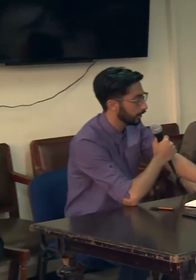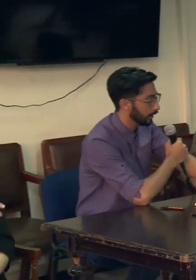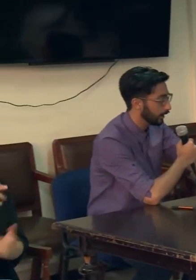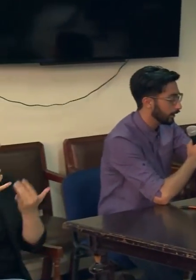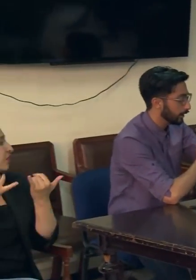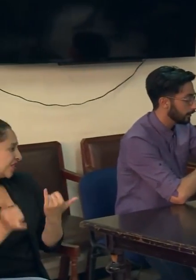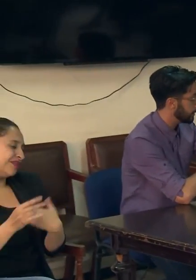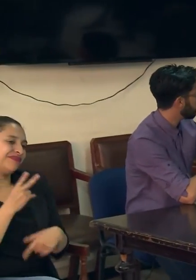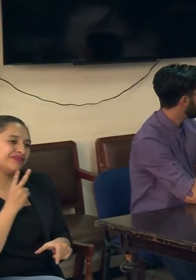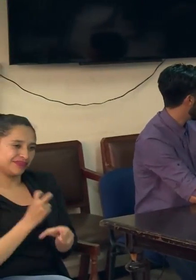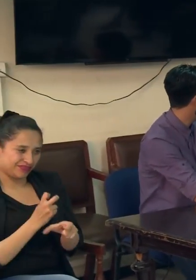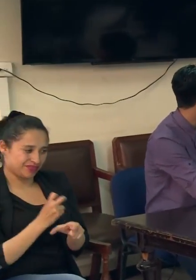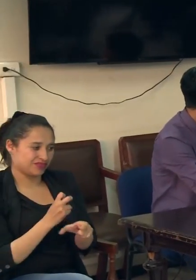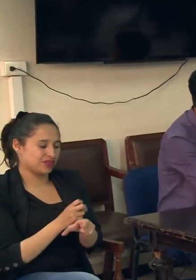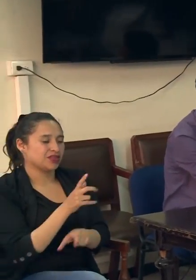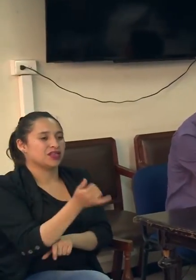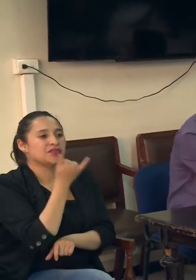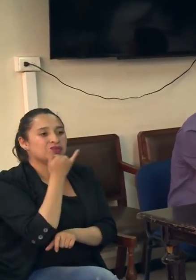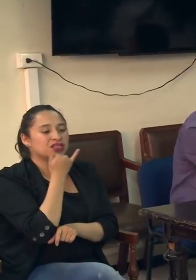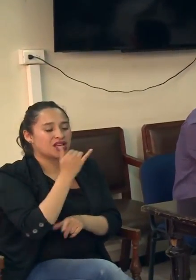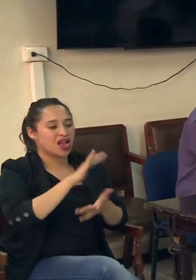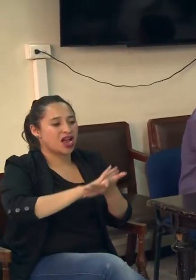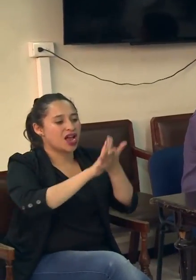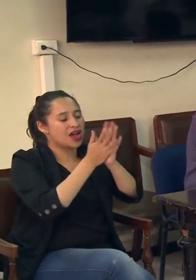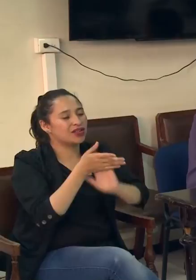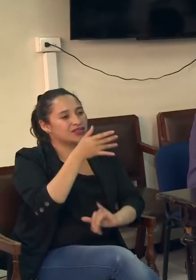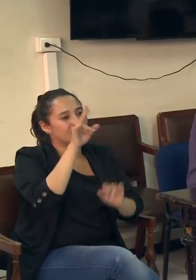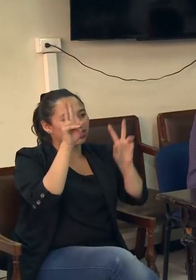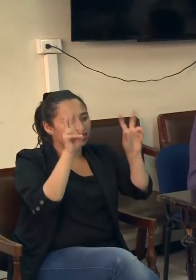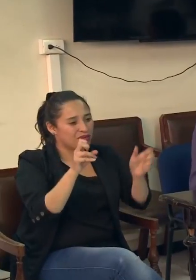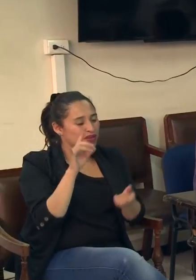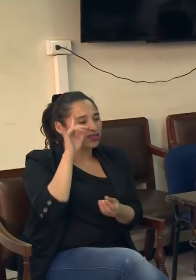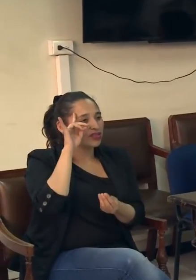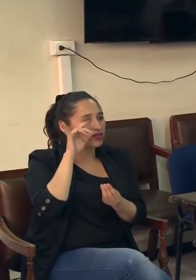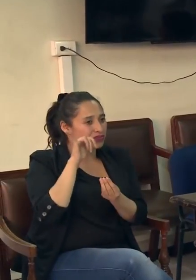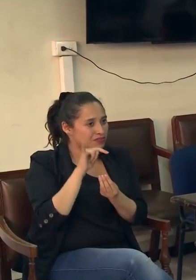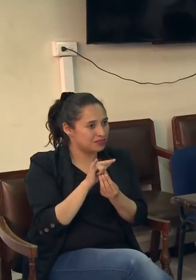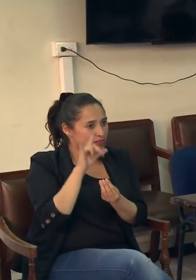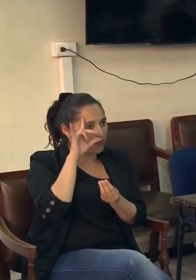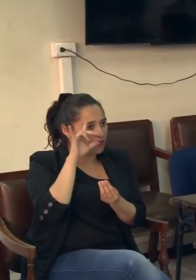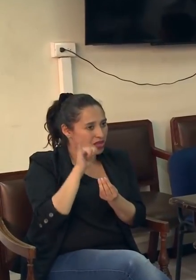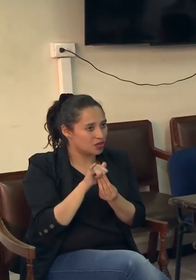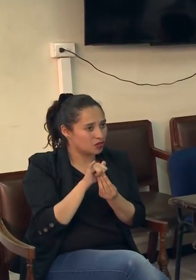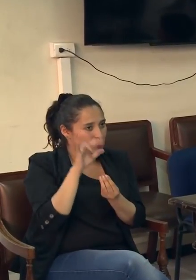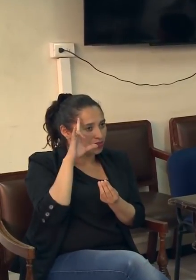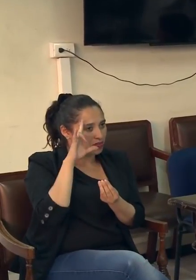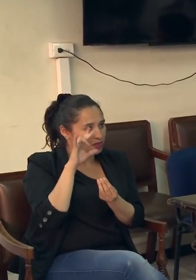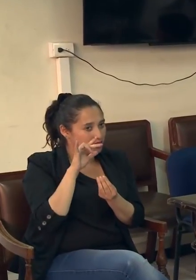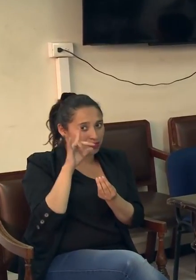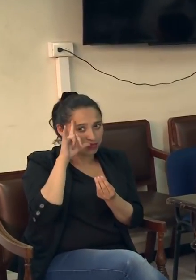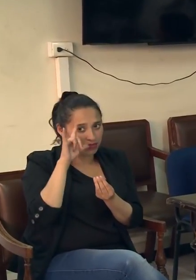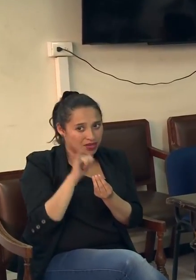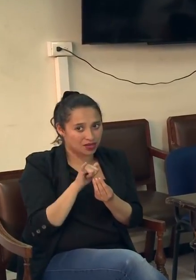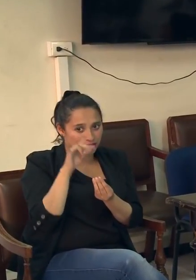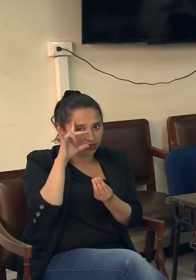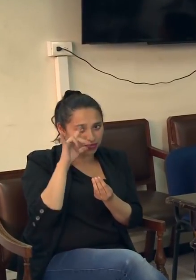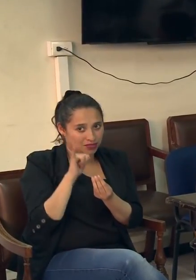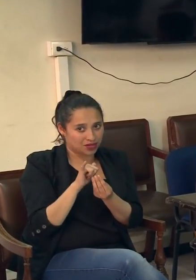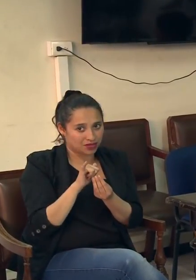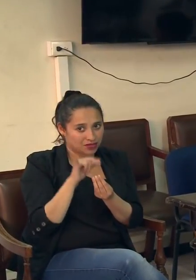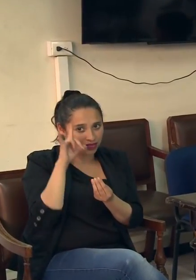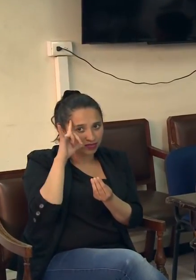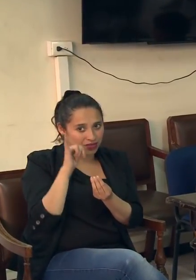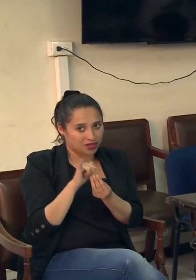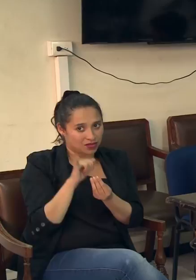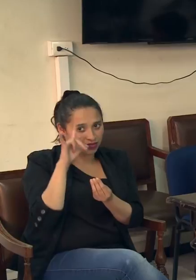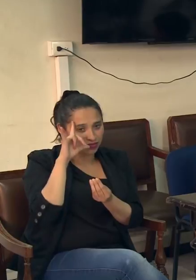digamos, derrumbando esos mitos que hay. Yo siento que hay uno que en este momento me parece complejo por